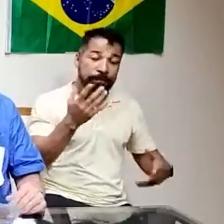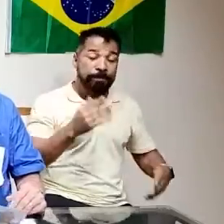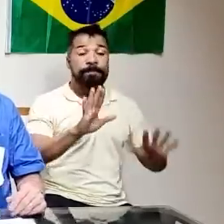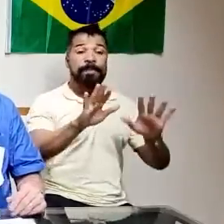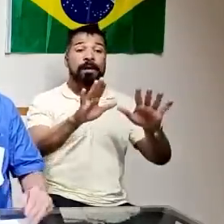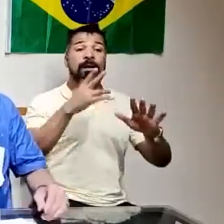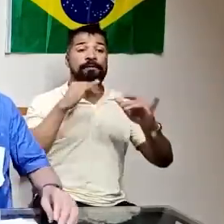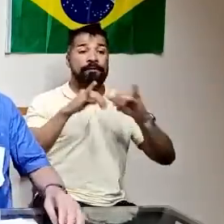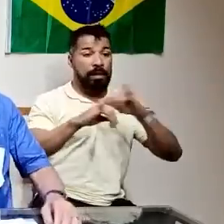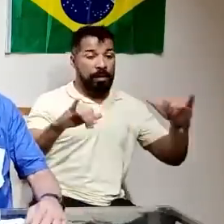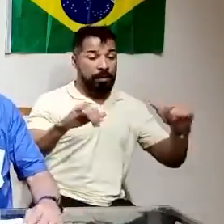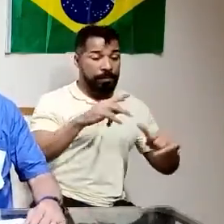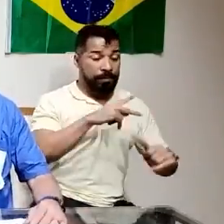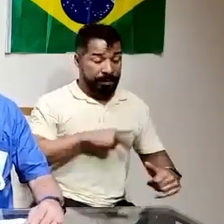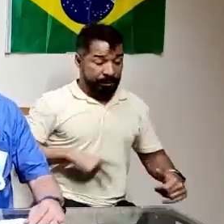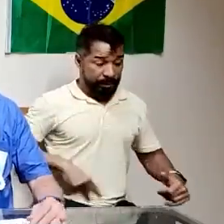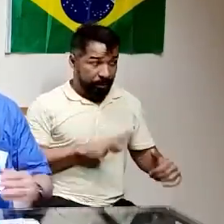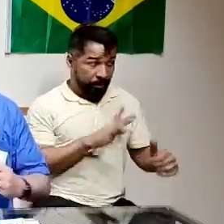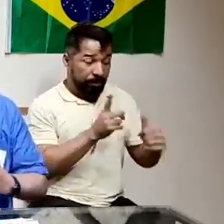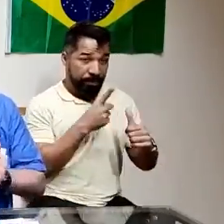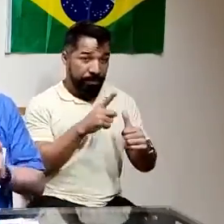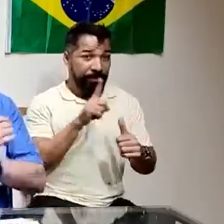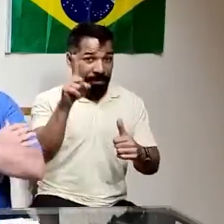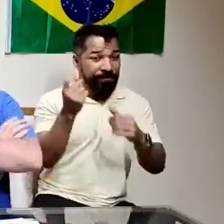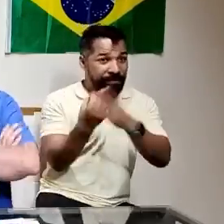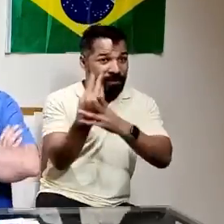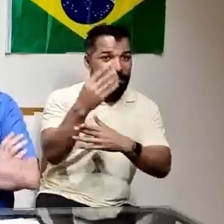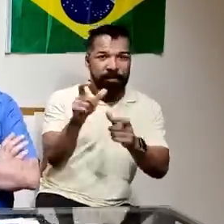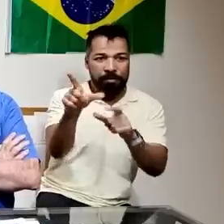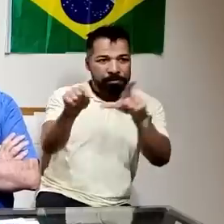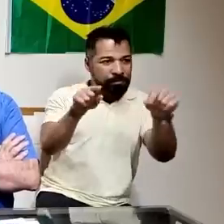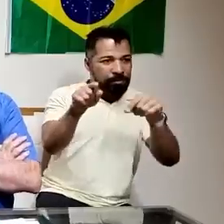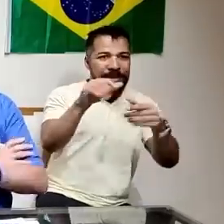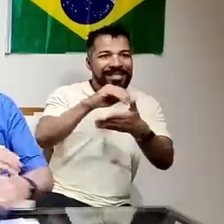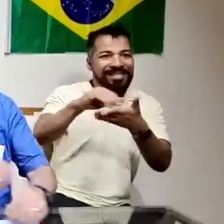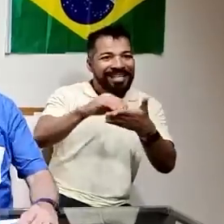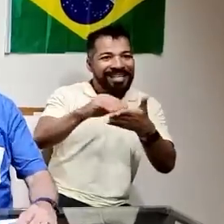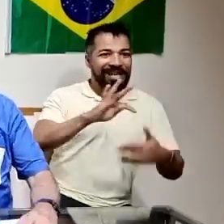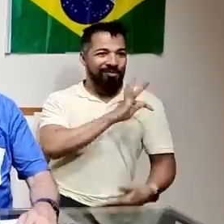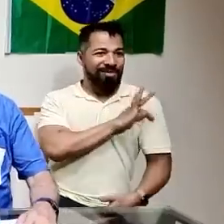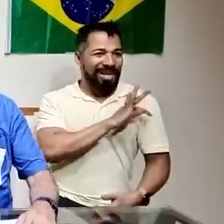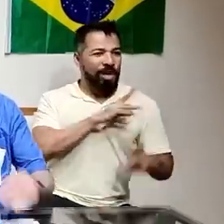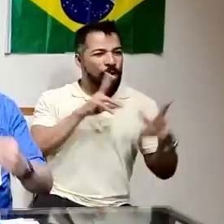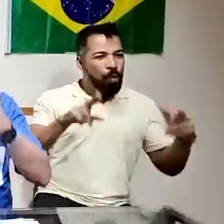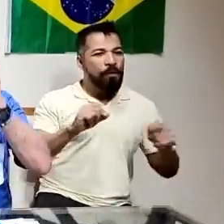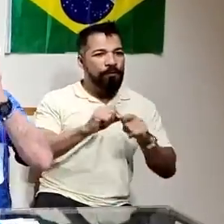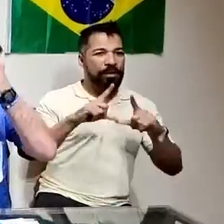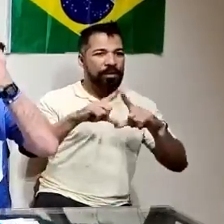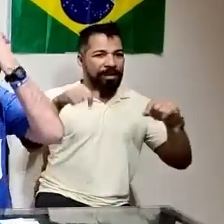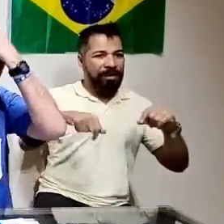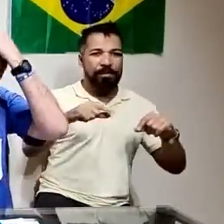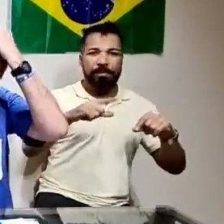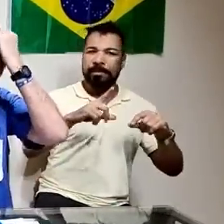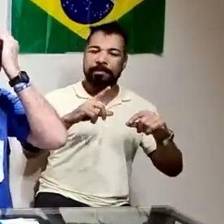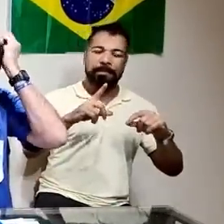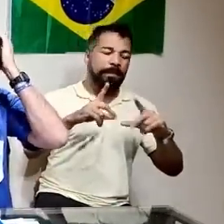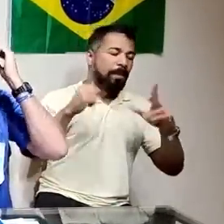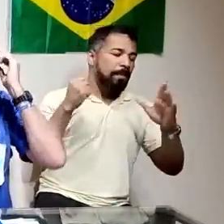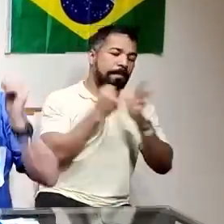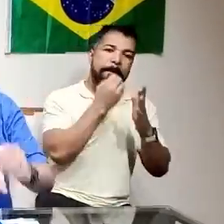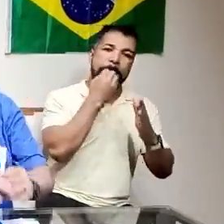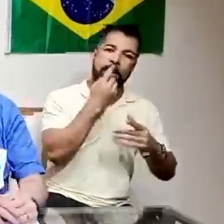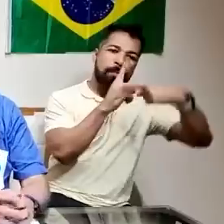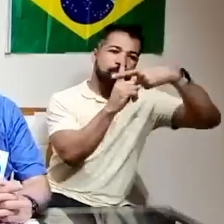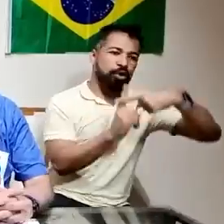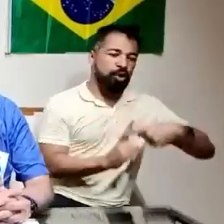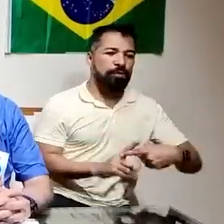dizer o seguinte, presidente. Primeiro que a gente vai botar lá uma gestão técnica como o senhor botou aqui em Brasília. Isso fez toda a diferença, né? Eu tenho